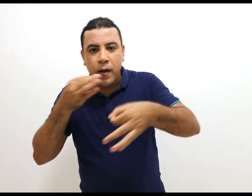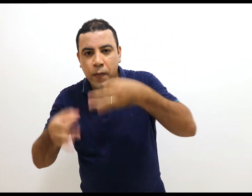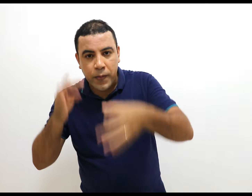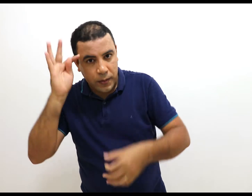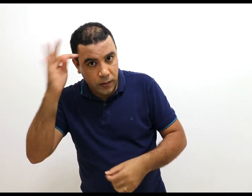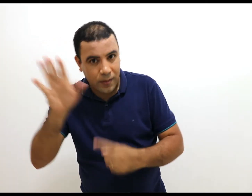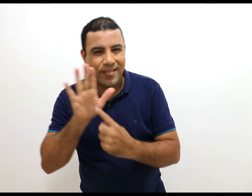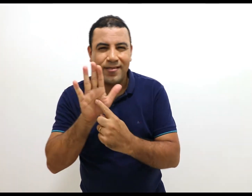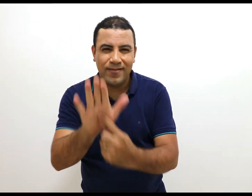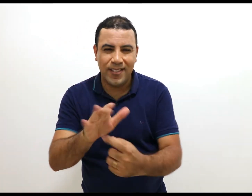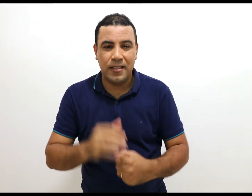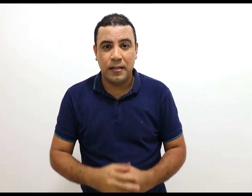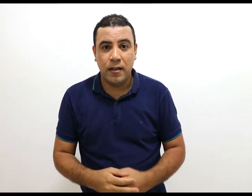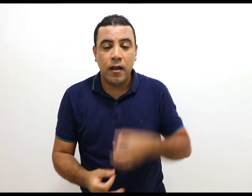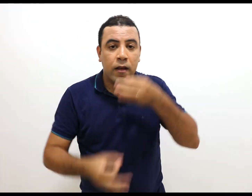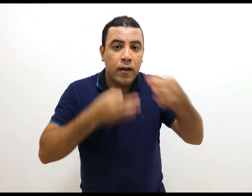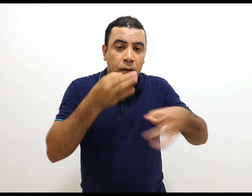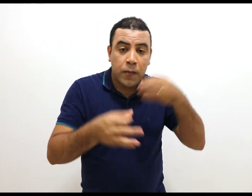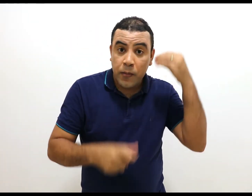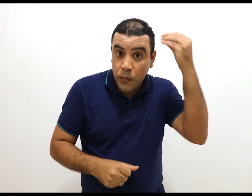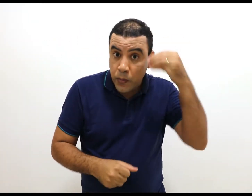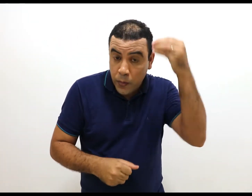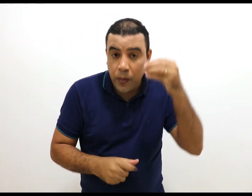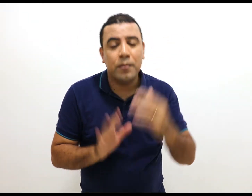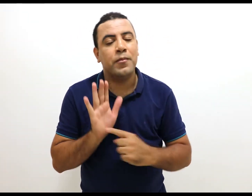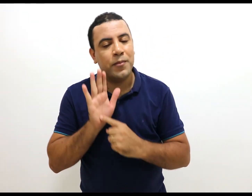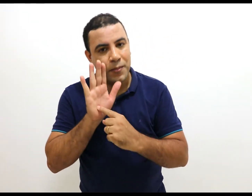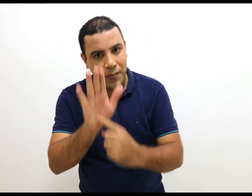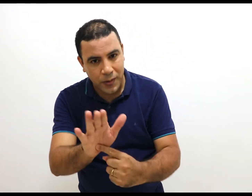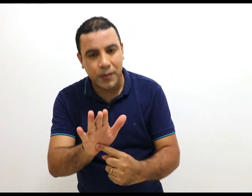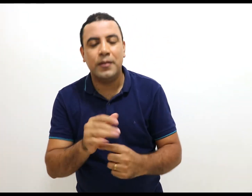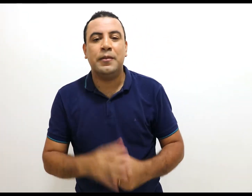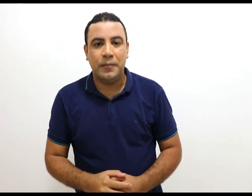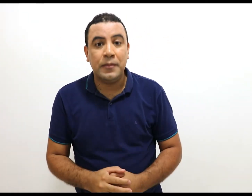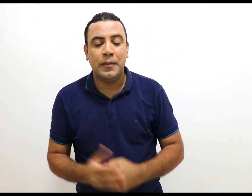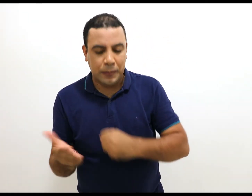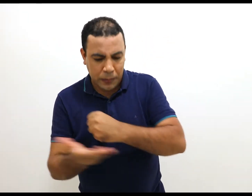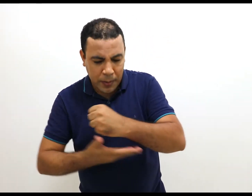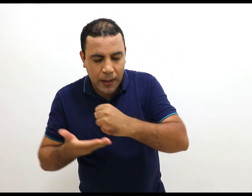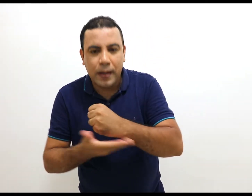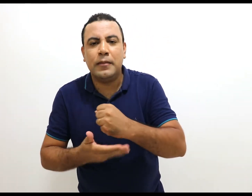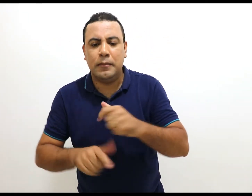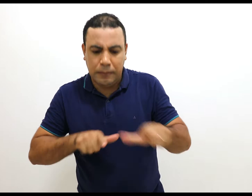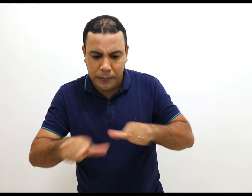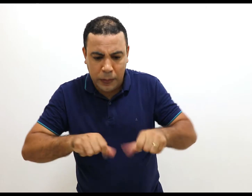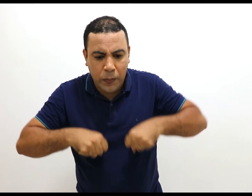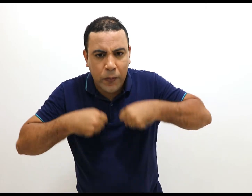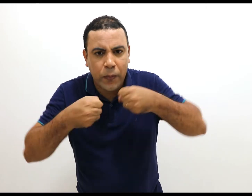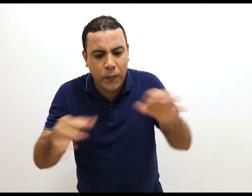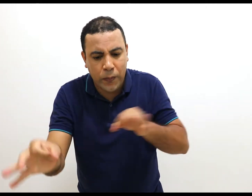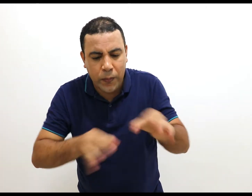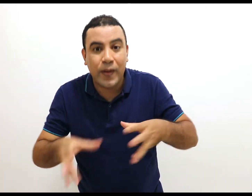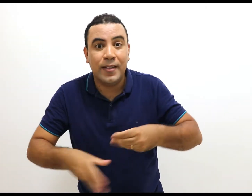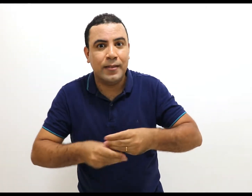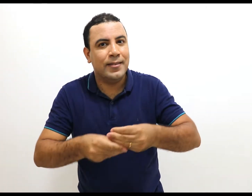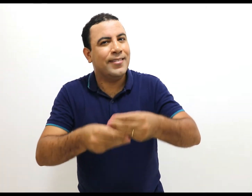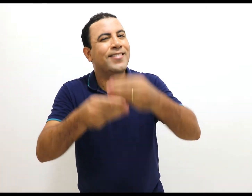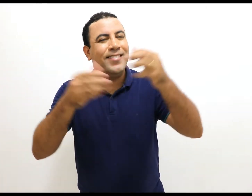teóricos e empíricos que embasam o trabalho que está sendo construído, bem como esclarecemos as relações entre